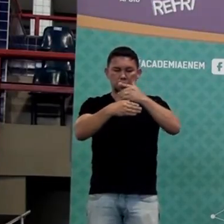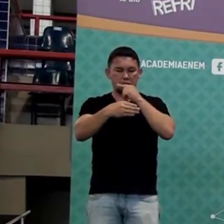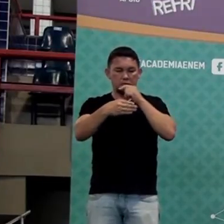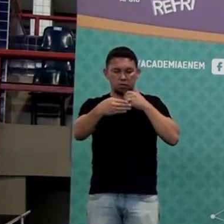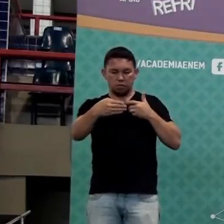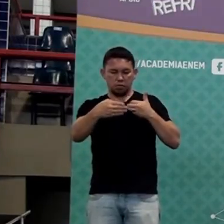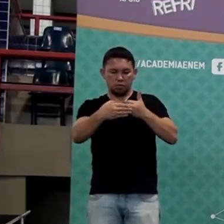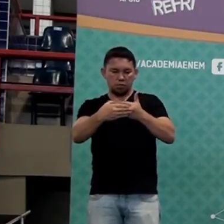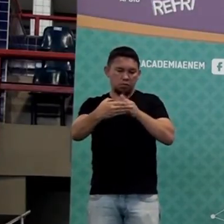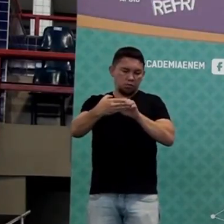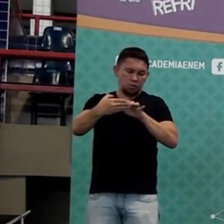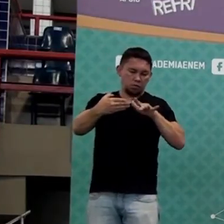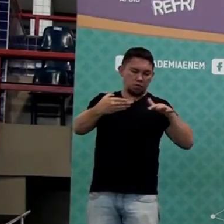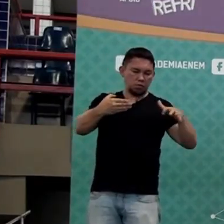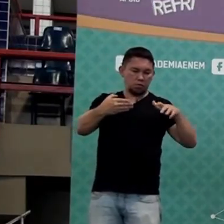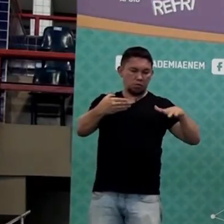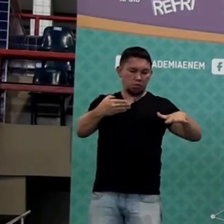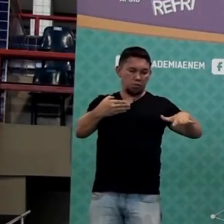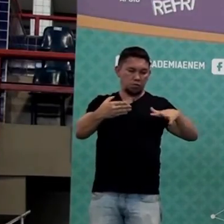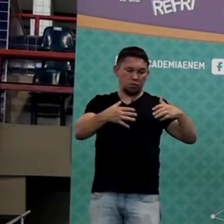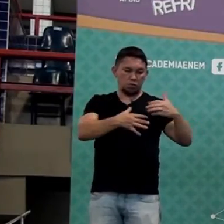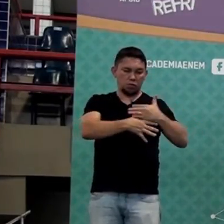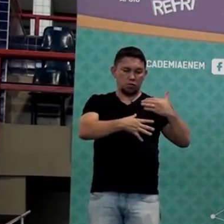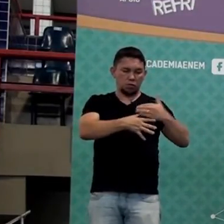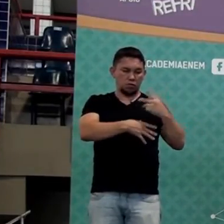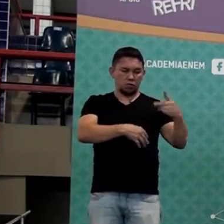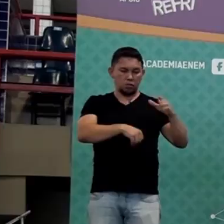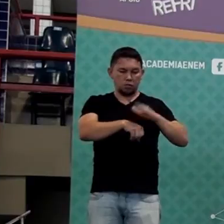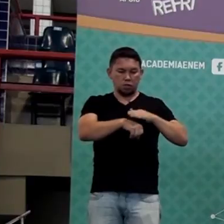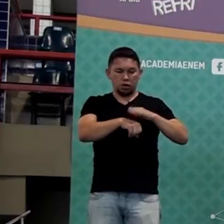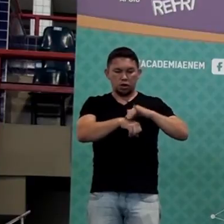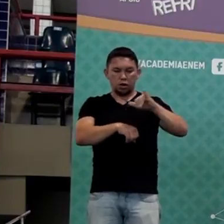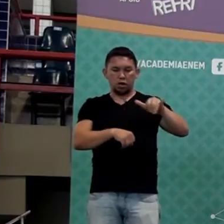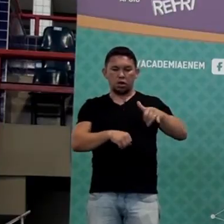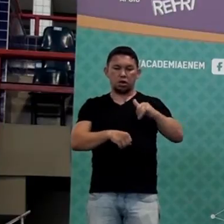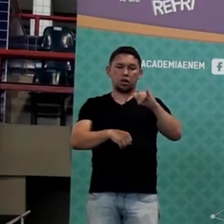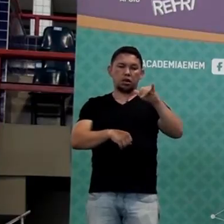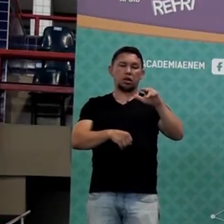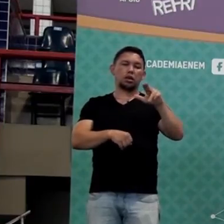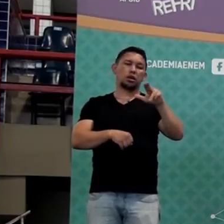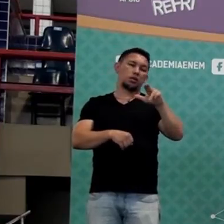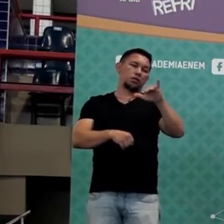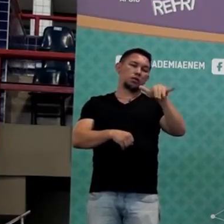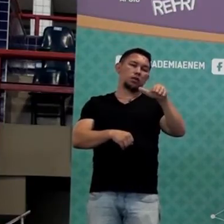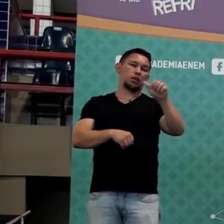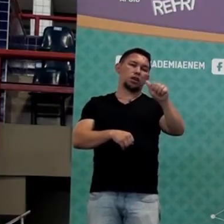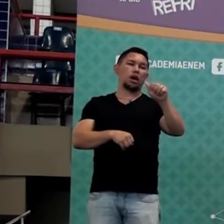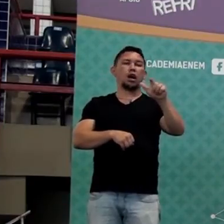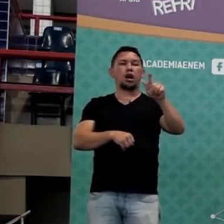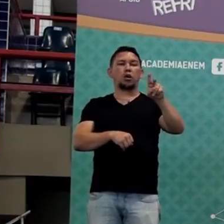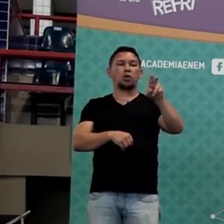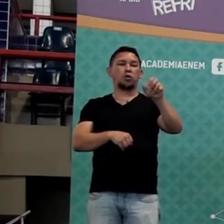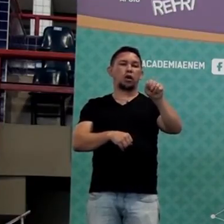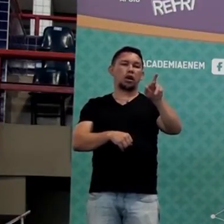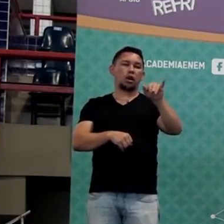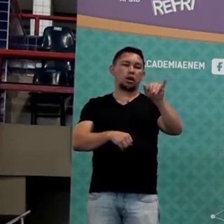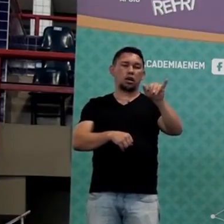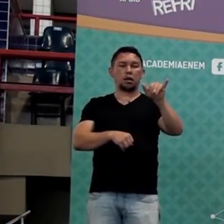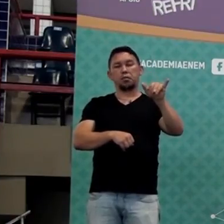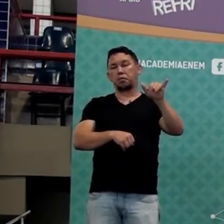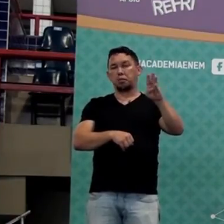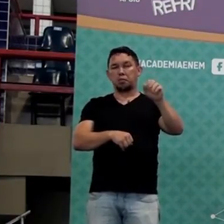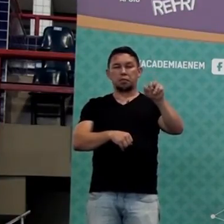alagar. E aí uma cidade ia ser alagada, a cidade de Jaguaribara, tá? Aí o que foi que o governo do estado fez? Construiu